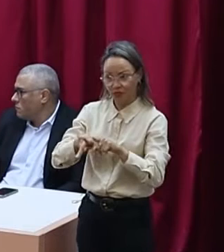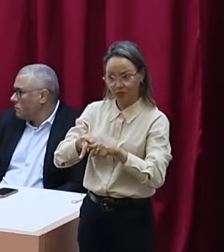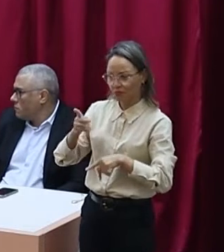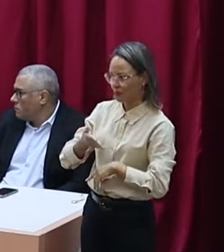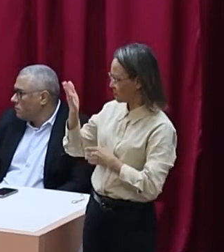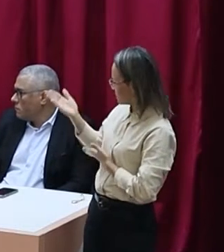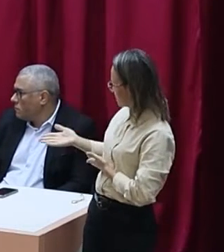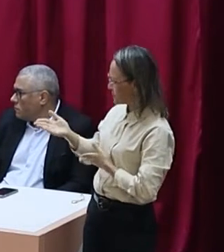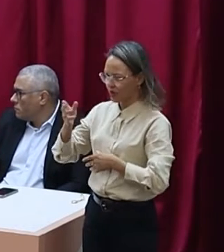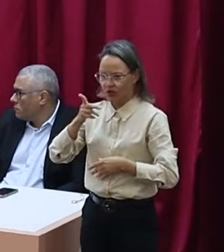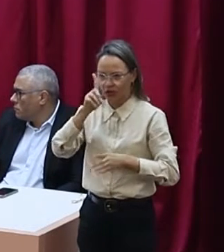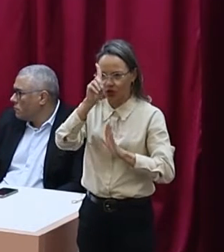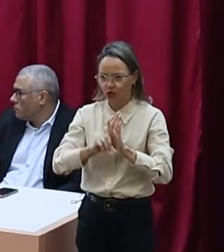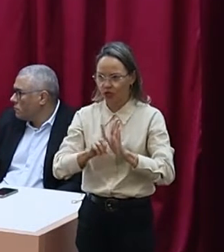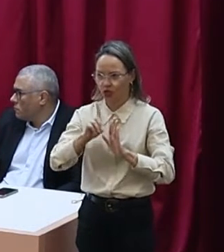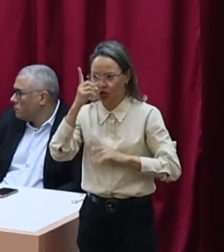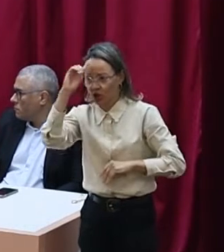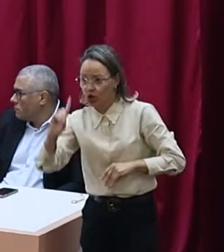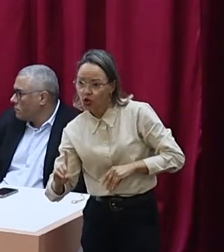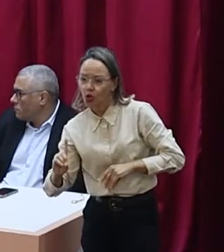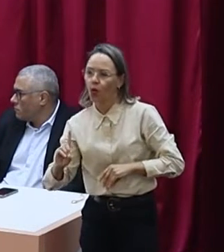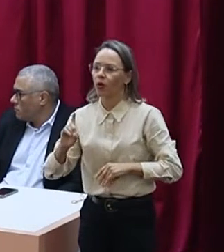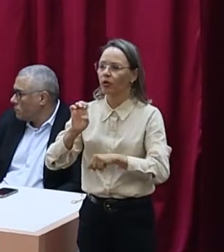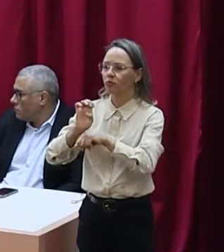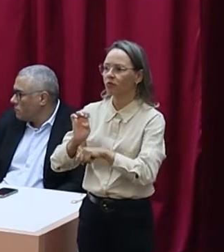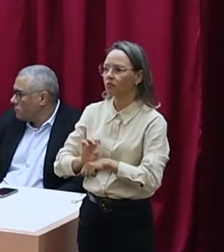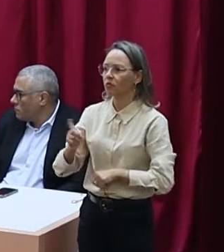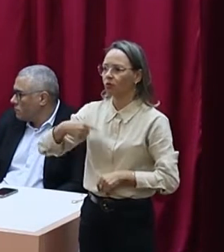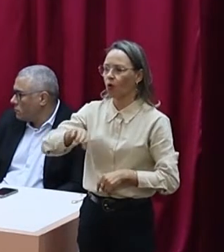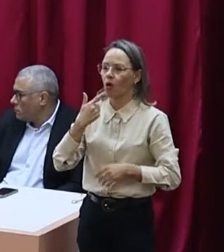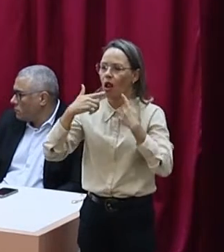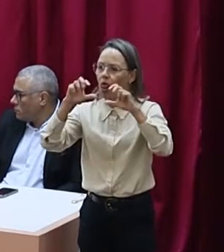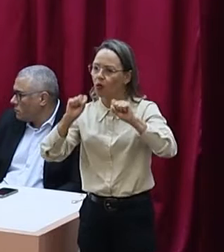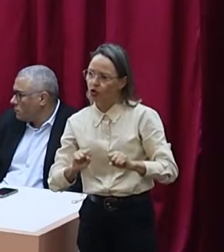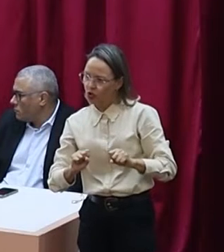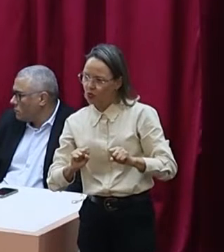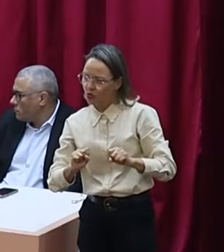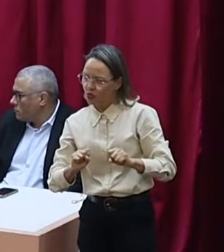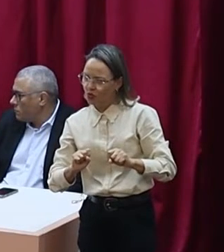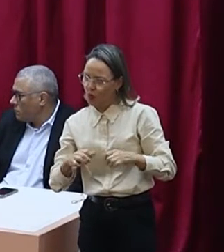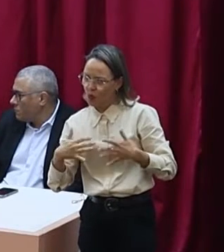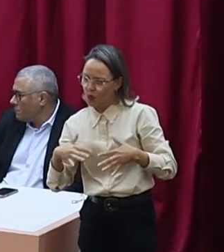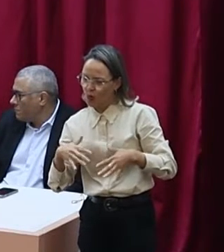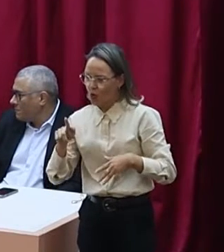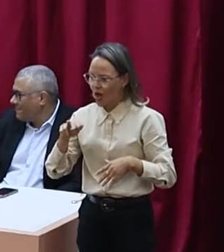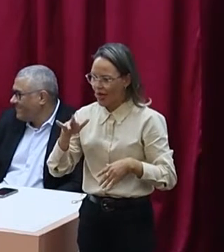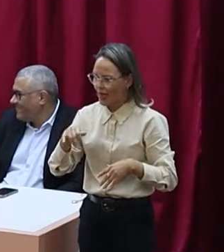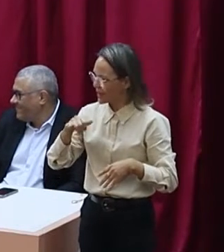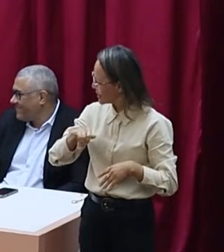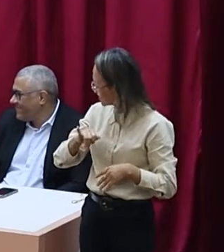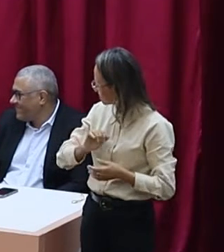Berón, diretor do Instituto Técnico Superior de Estudios Culturales e Linguísticos, e aí está em Guarani, né?